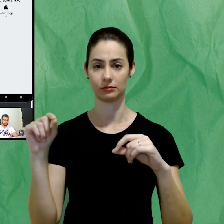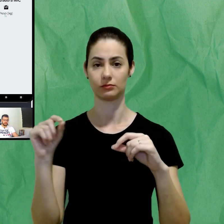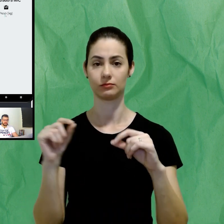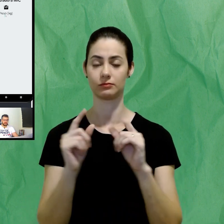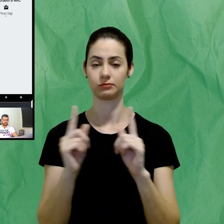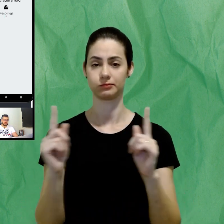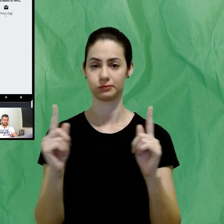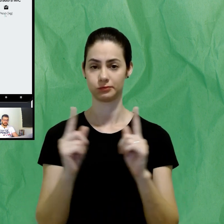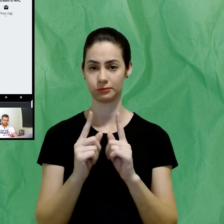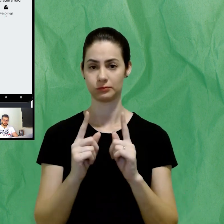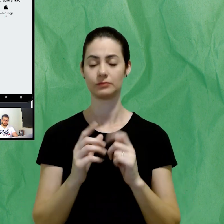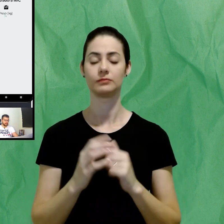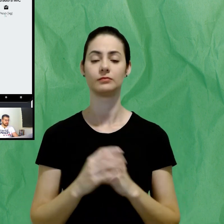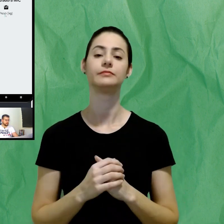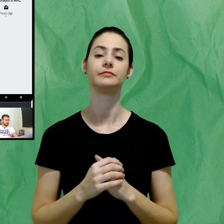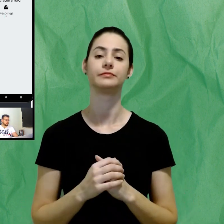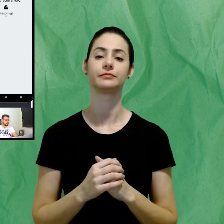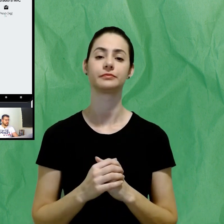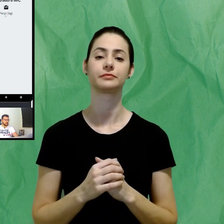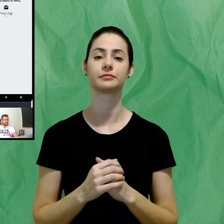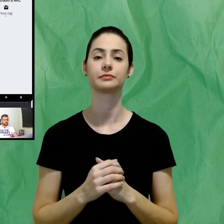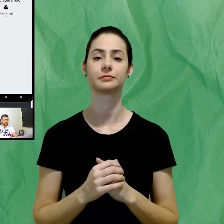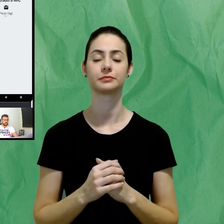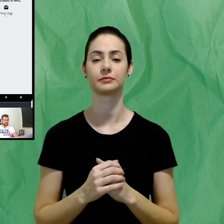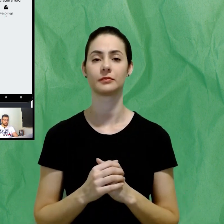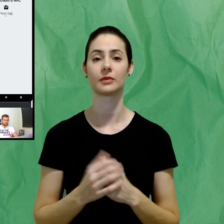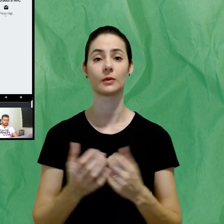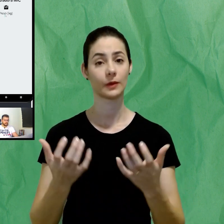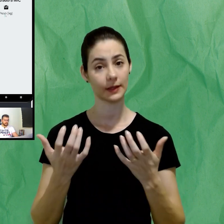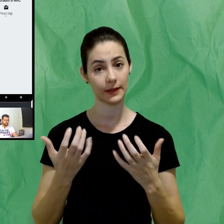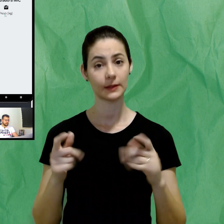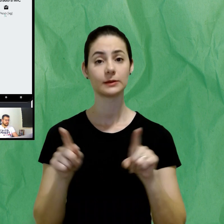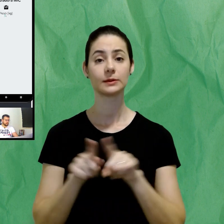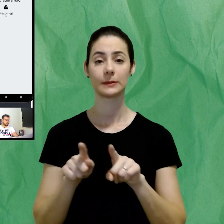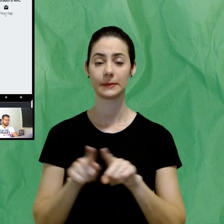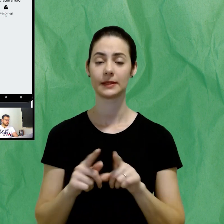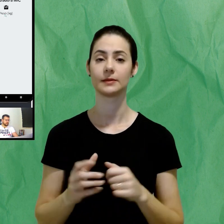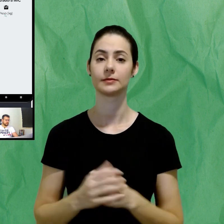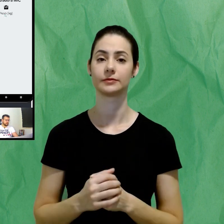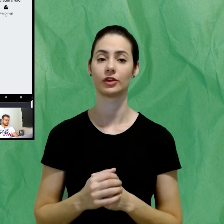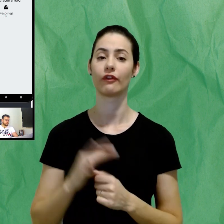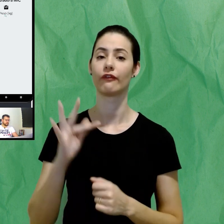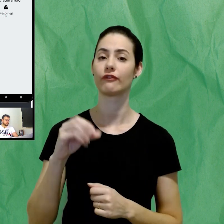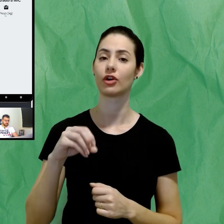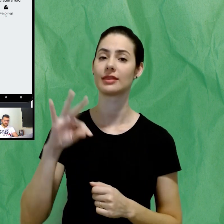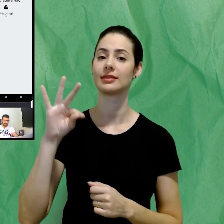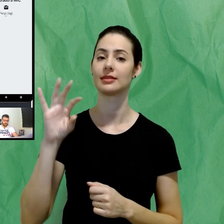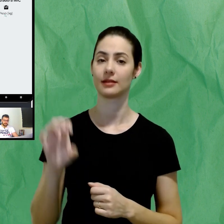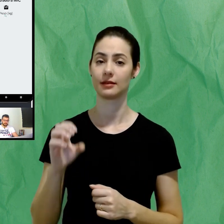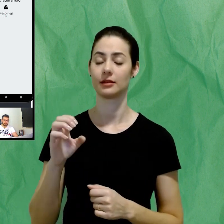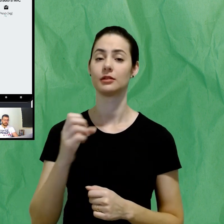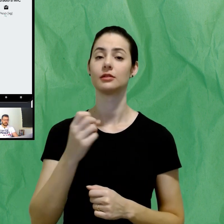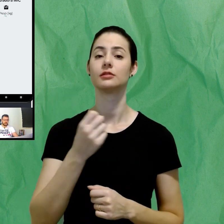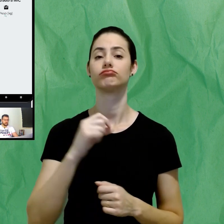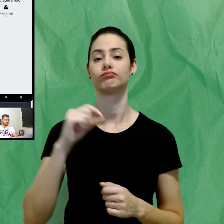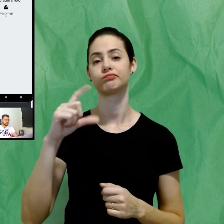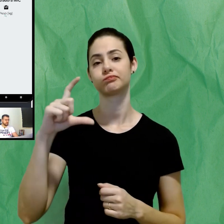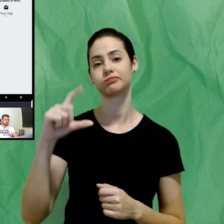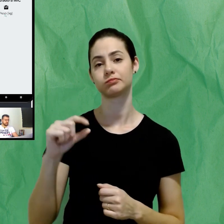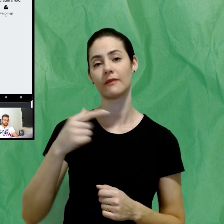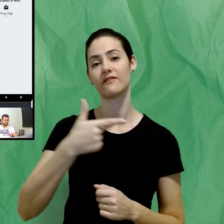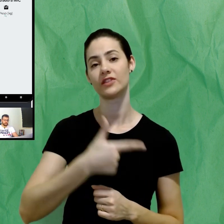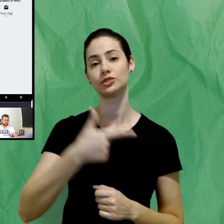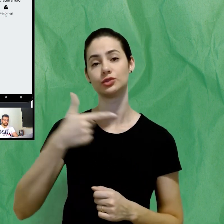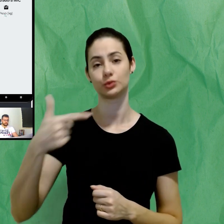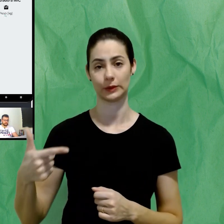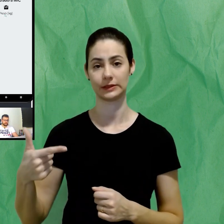tá? Então é o tamanho que ele vai ocupar ali. Eu quero que ele tenha uma fonte tamanho